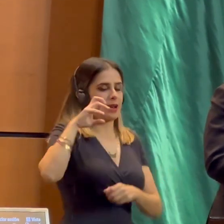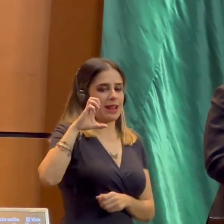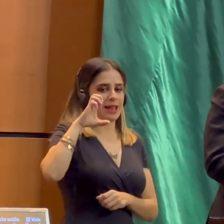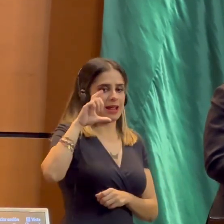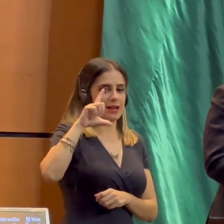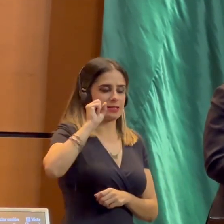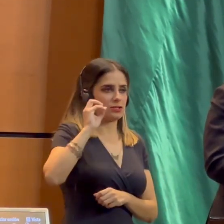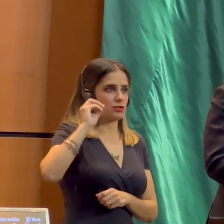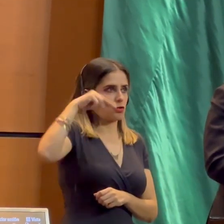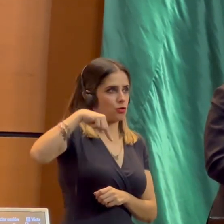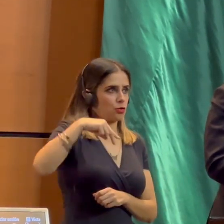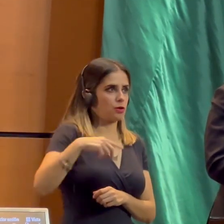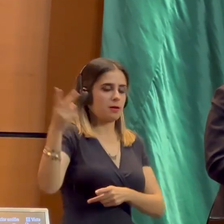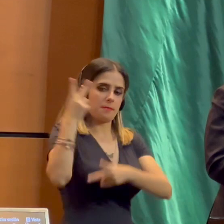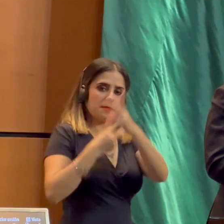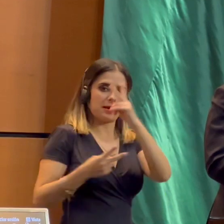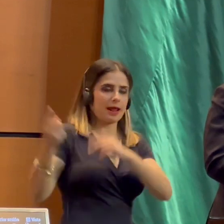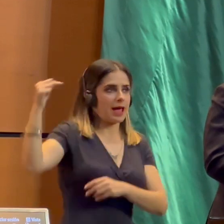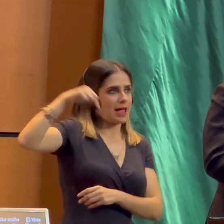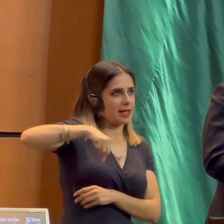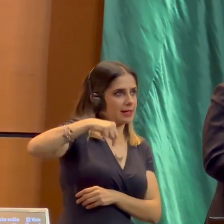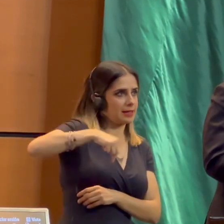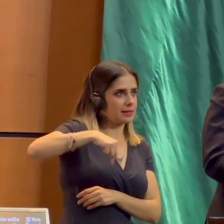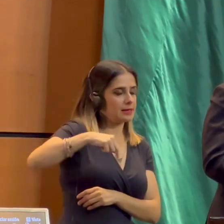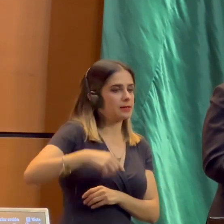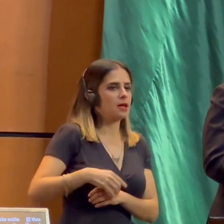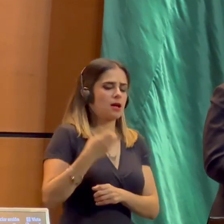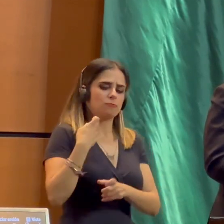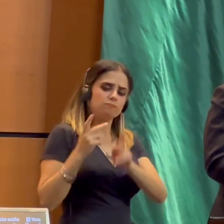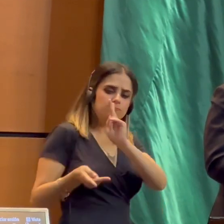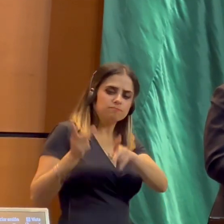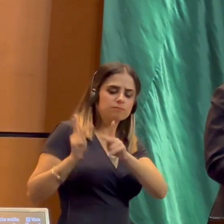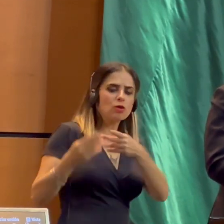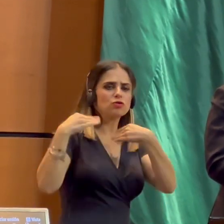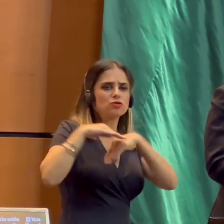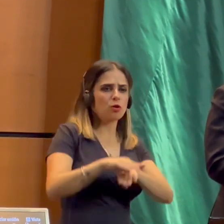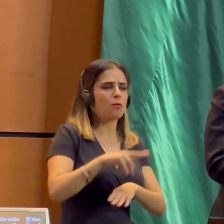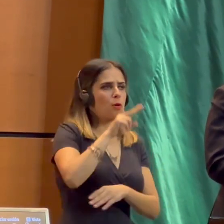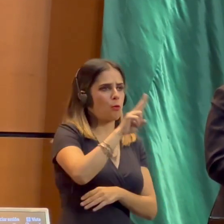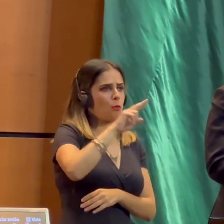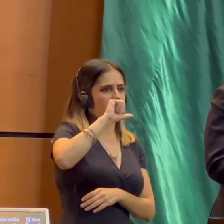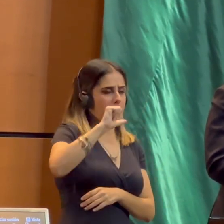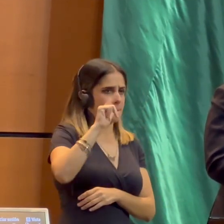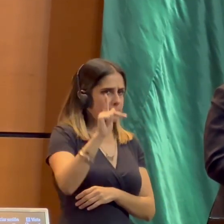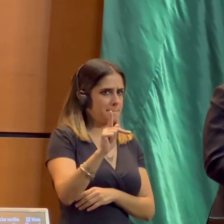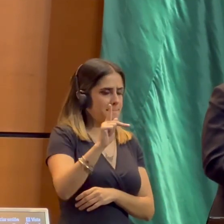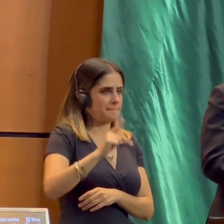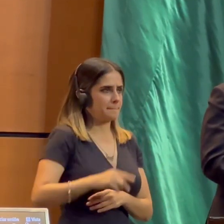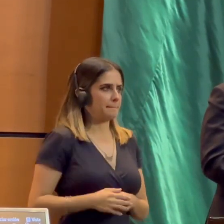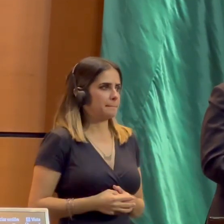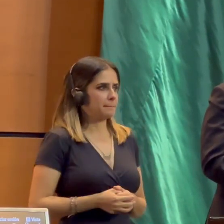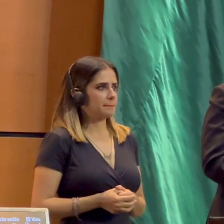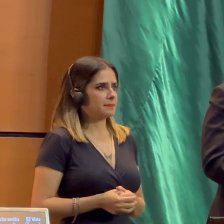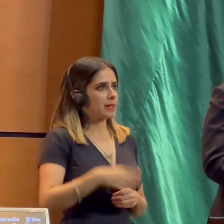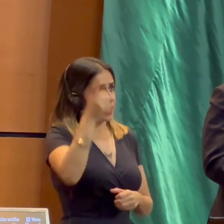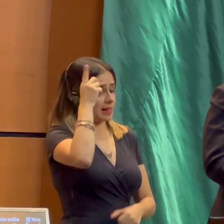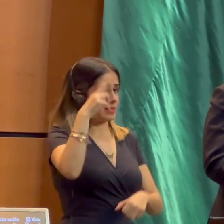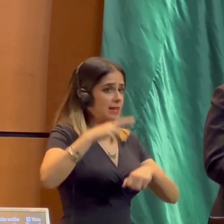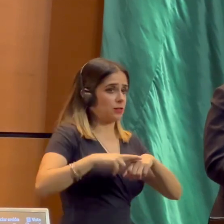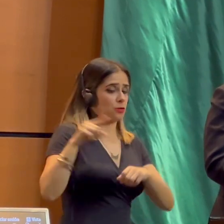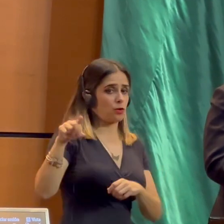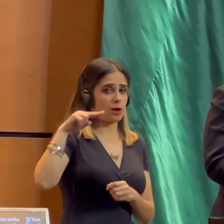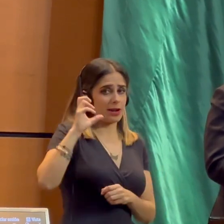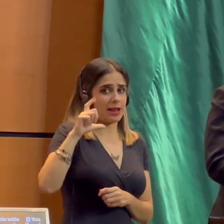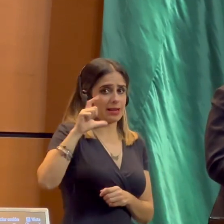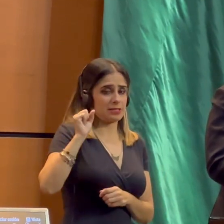についても質問をしました。ネルソン長官からは今年の夏までに NASA として UAP が